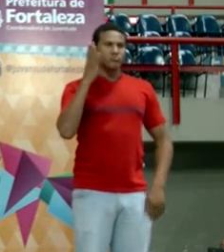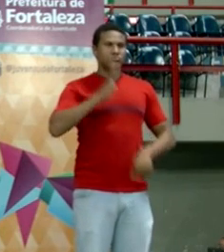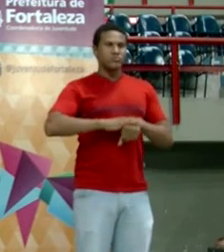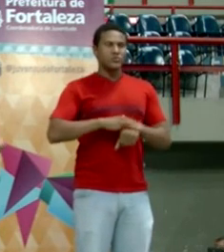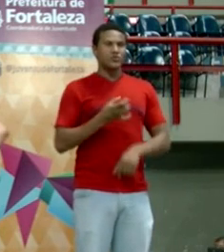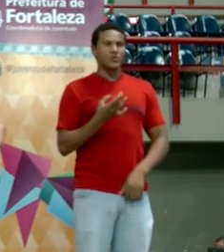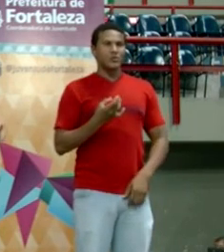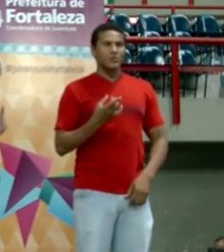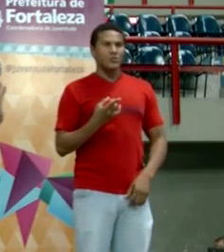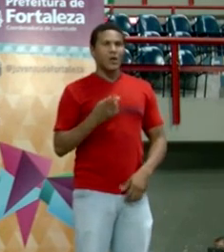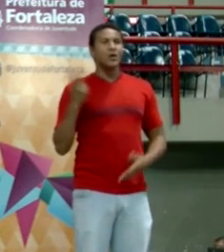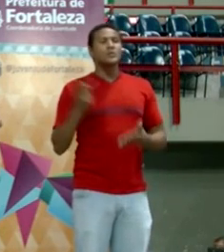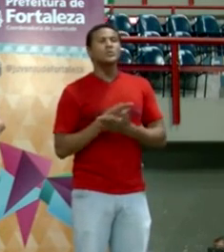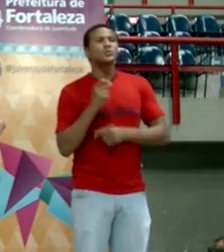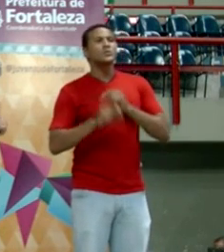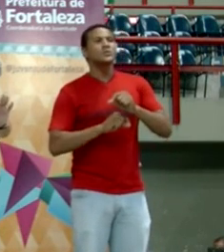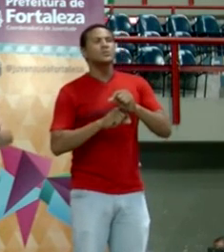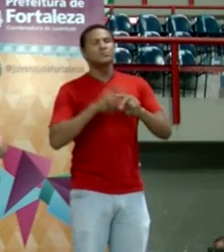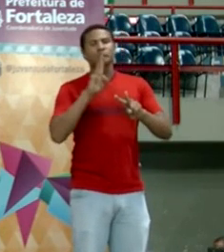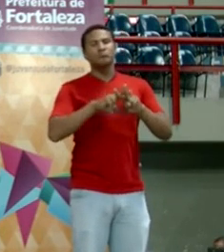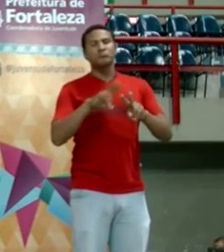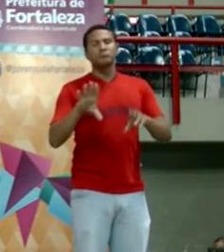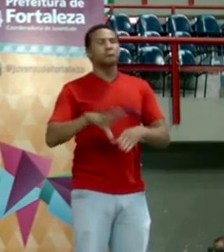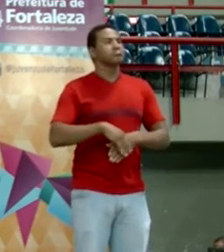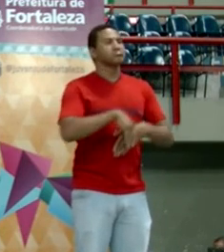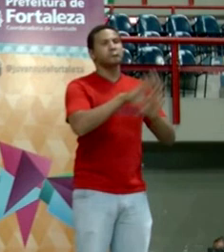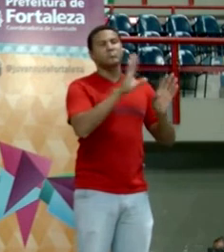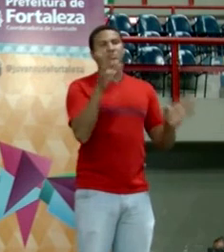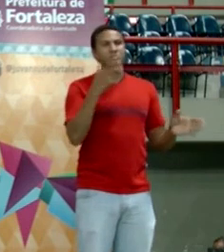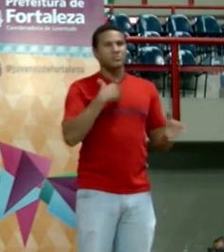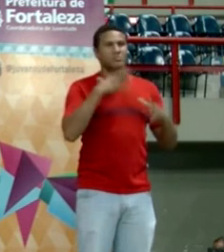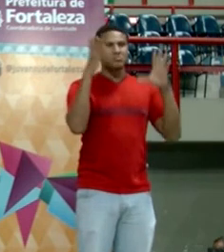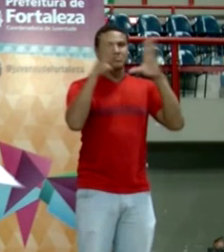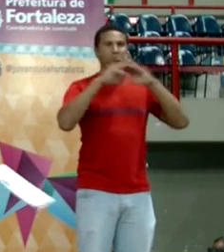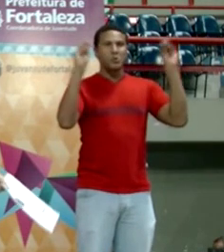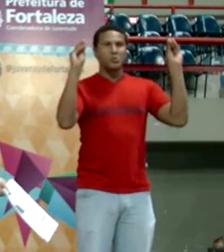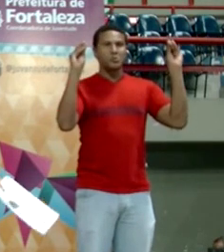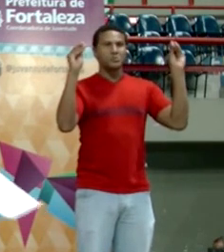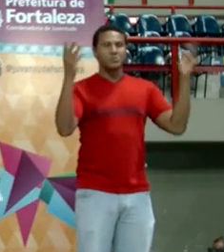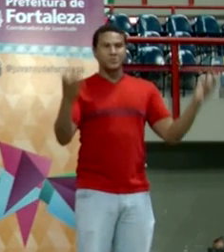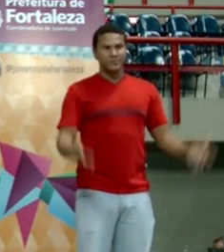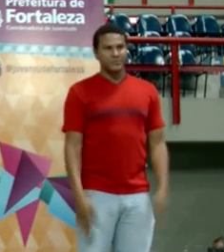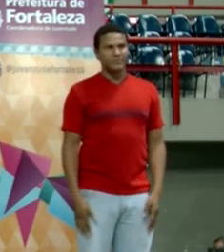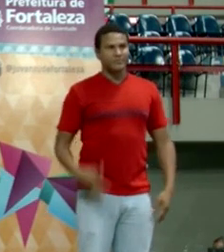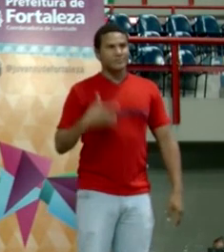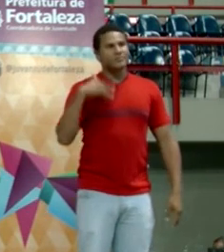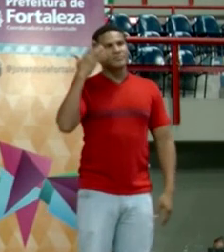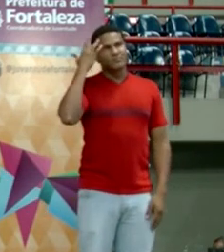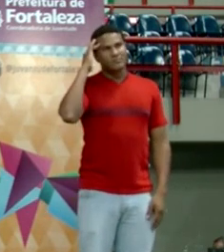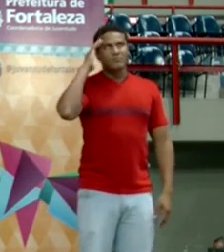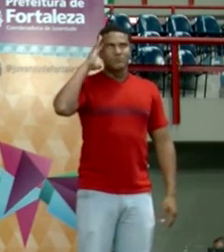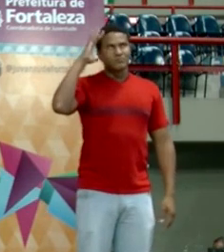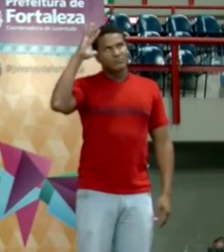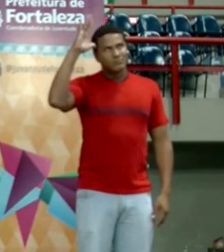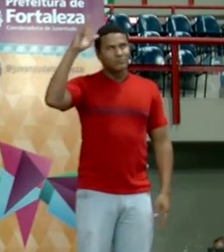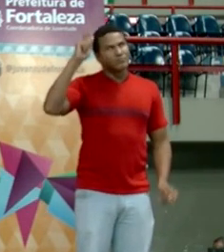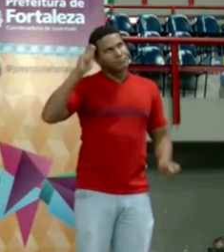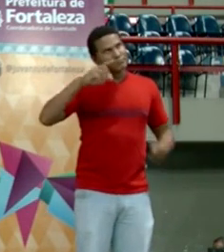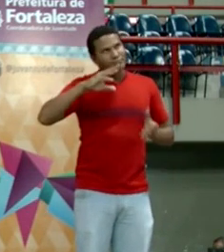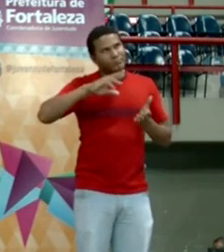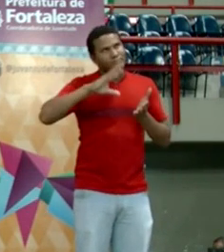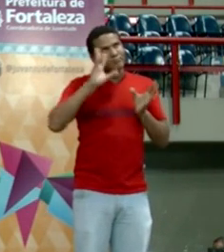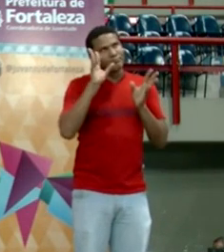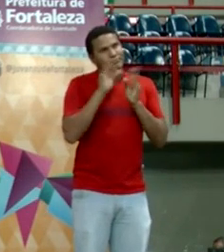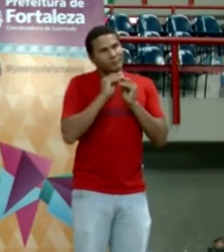aconteceu com ele, professor? Foi levado. Nunca mais foi visto. Acho que a gente imagina o que foi que aconteceu com ele